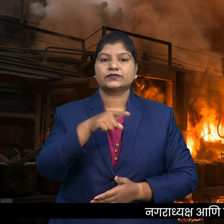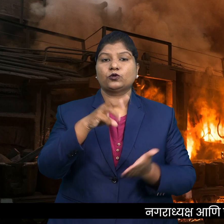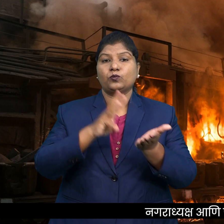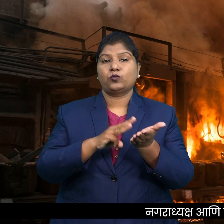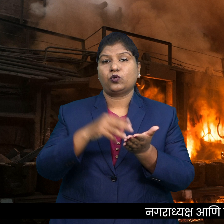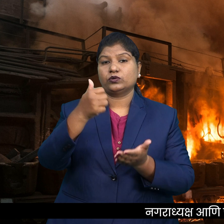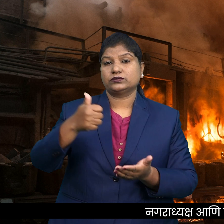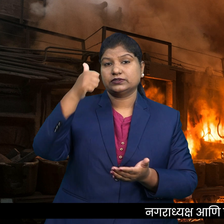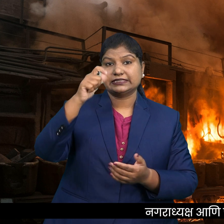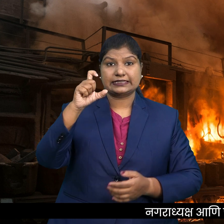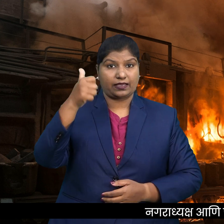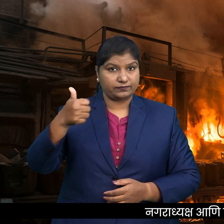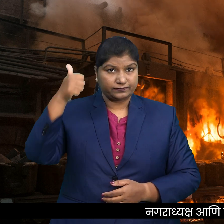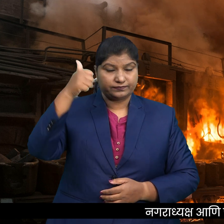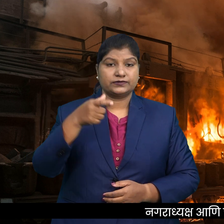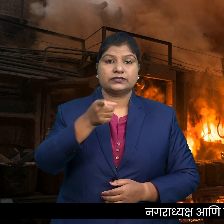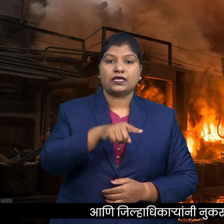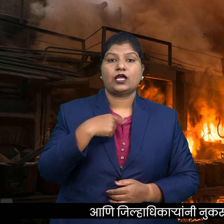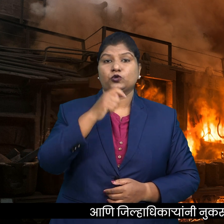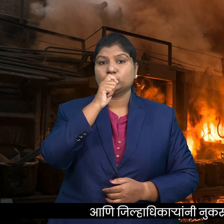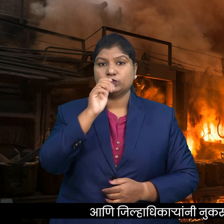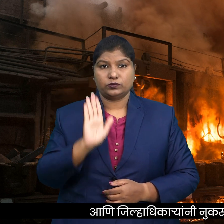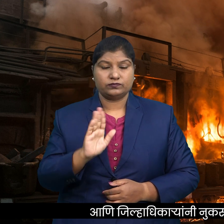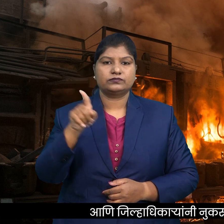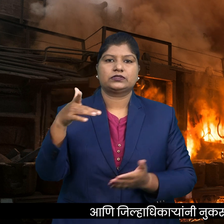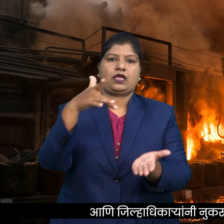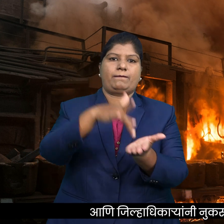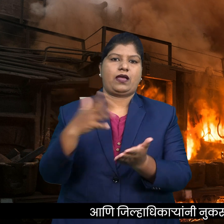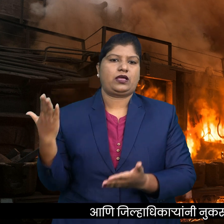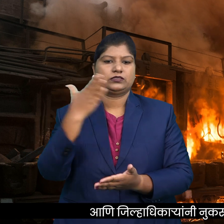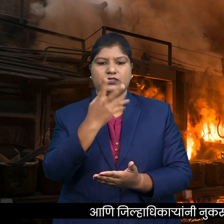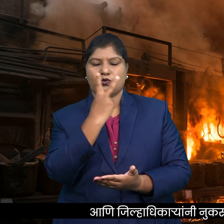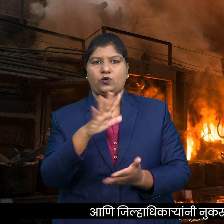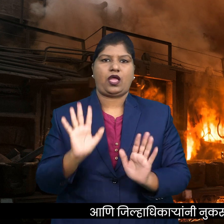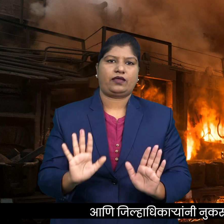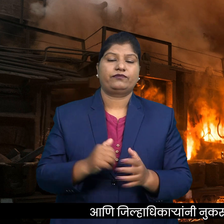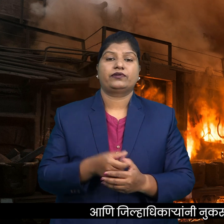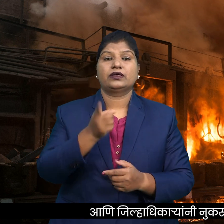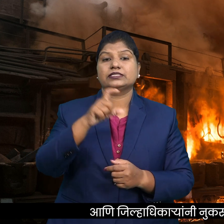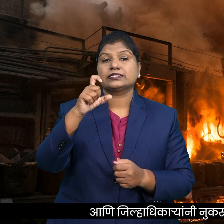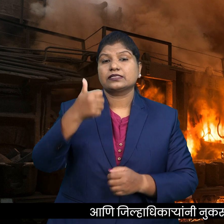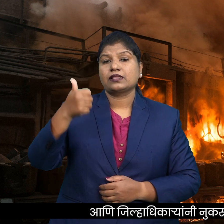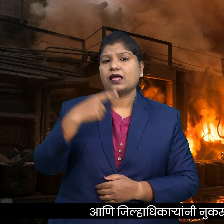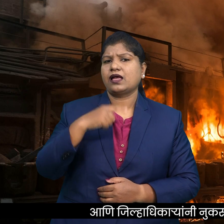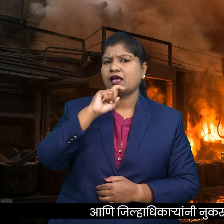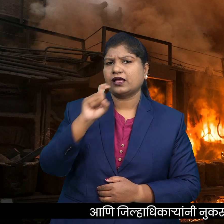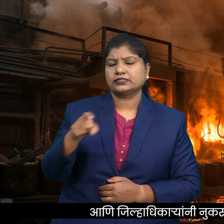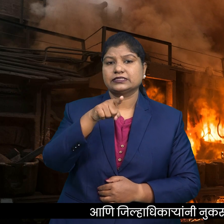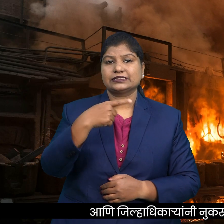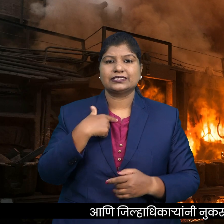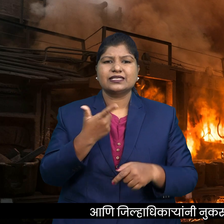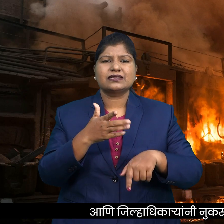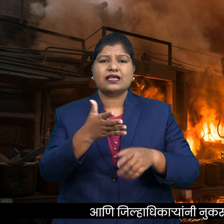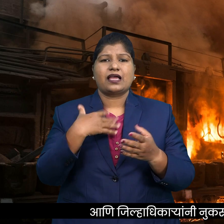नगराध्यक्ष आणि पोलीस घटनास्थळी होती आणि जिल्हाधिकाऱ्यांनी नुकसान किती झाले याची विचारणा